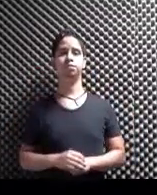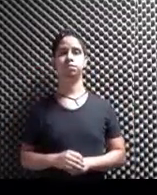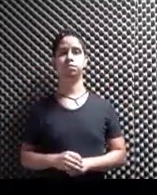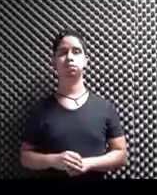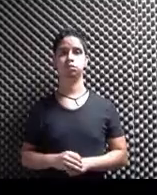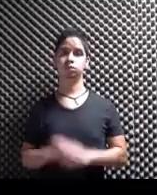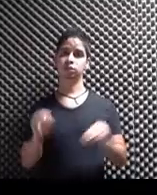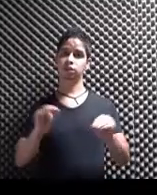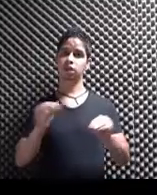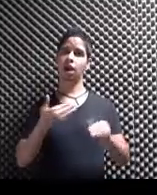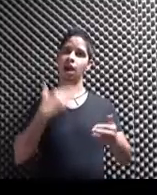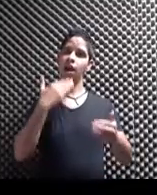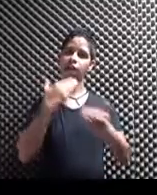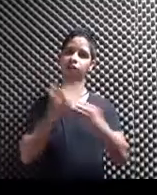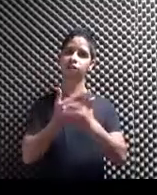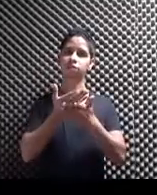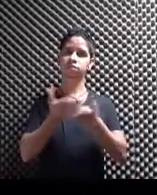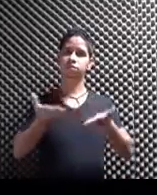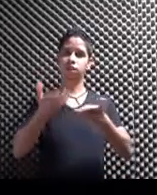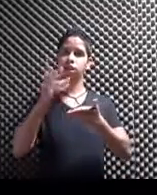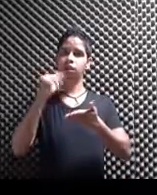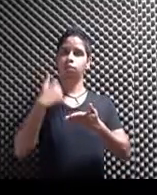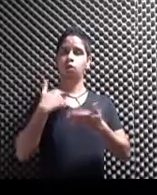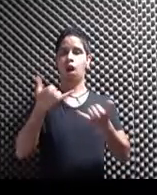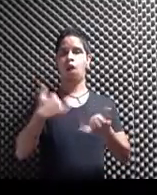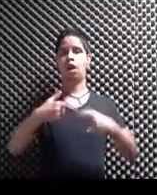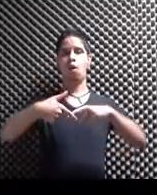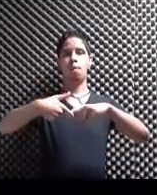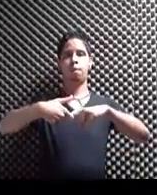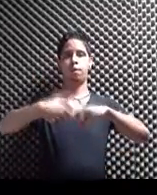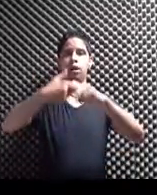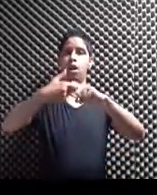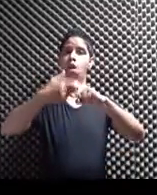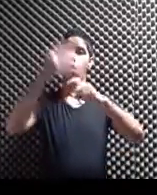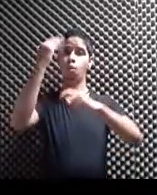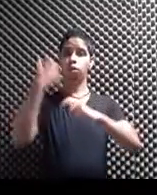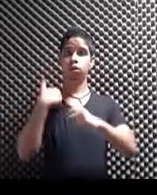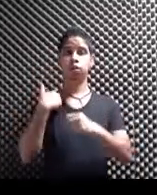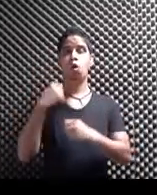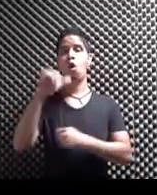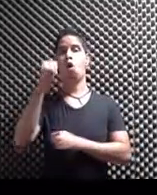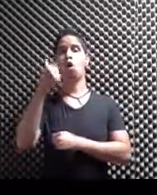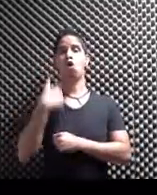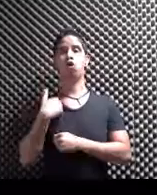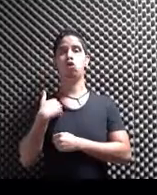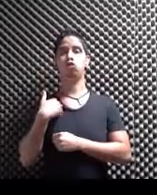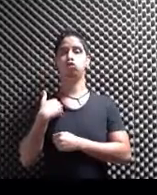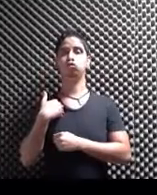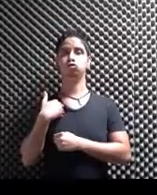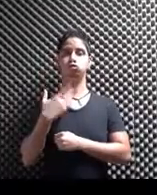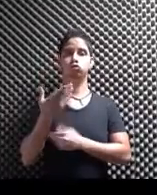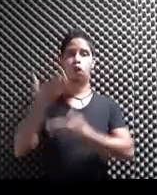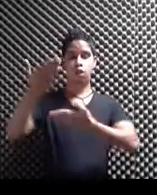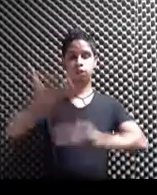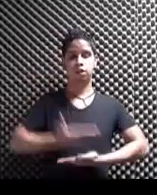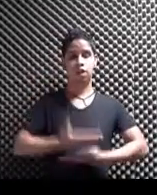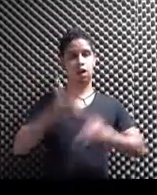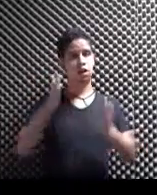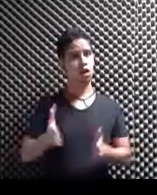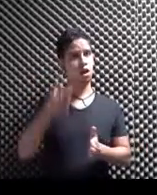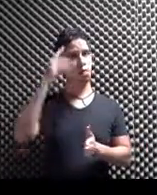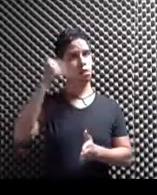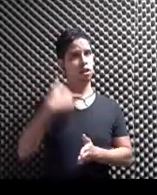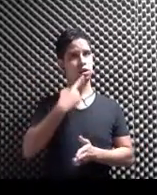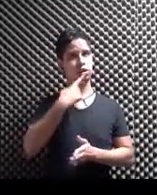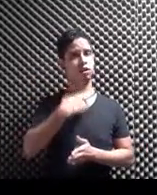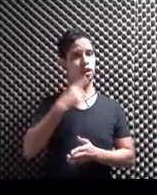Pues nada Nidia gracias a ti también nos tenemos que ir a una paucilla porque tenemos a otra invitada pero no te vayas lejos porque a ti te interesa ese